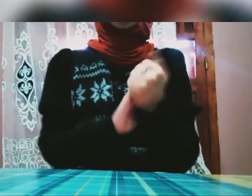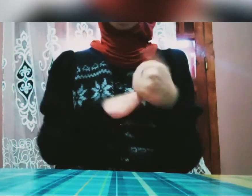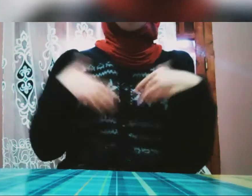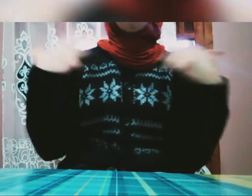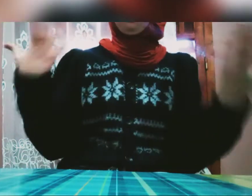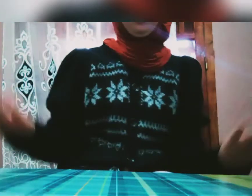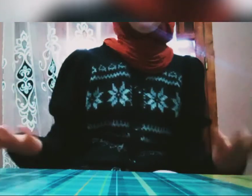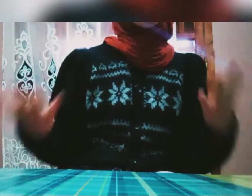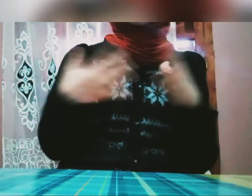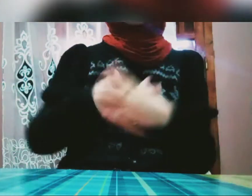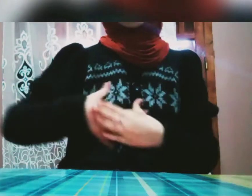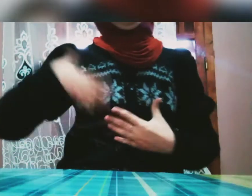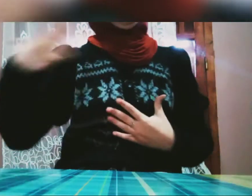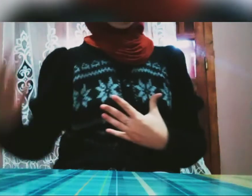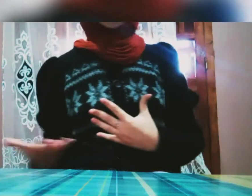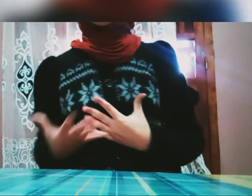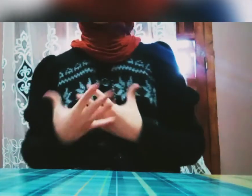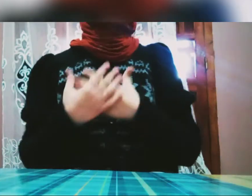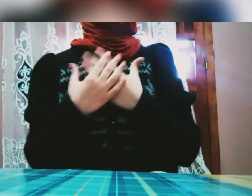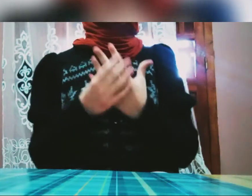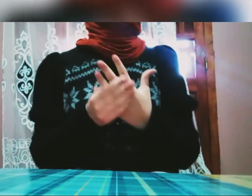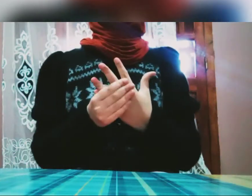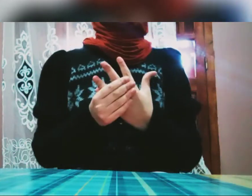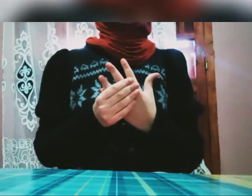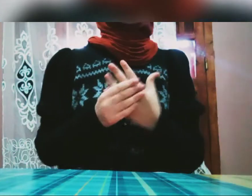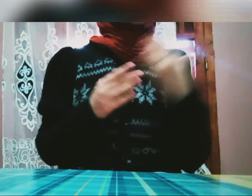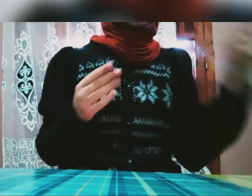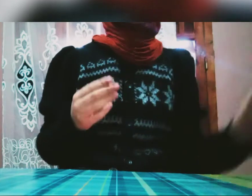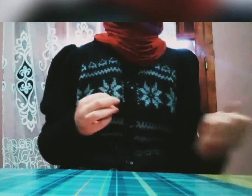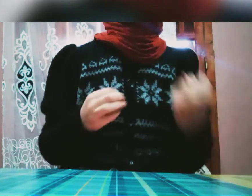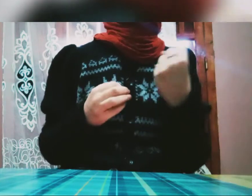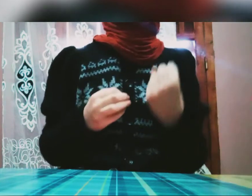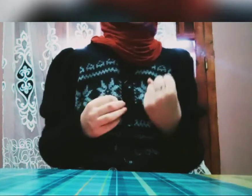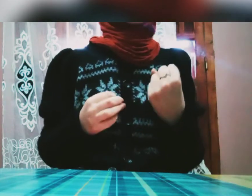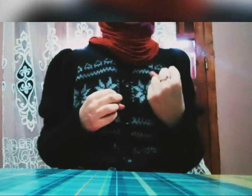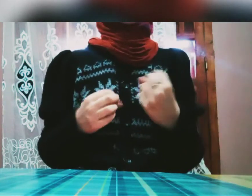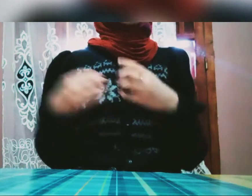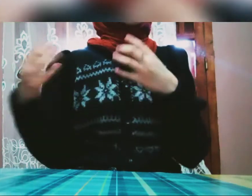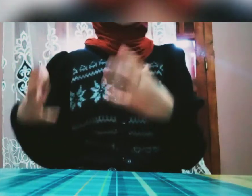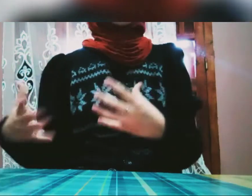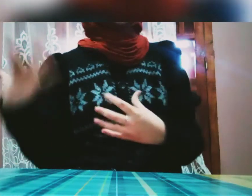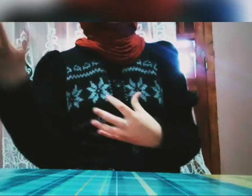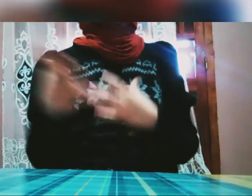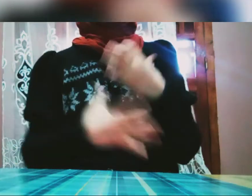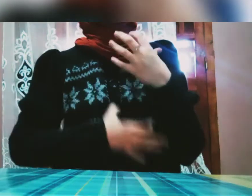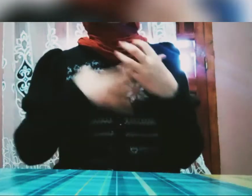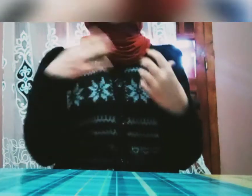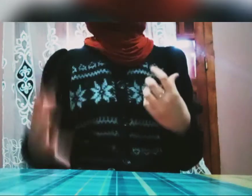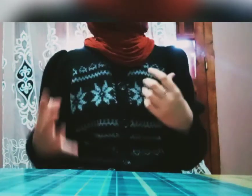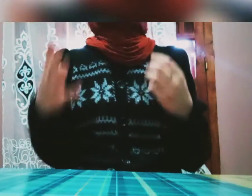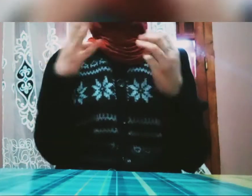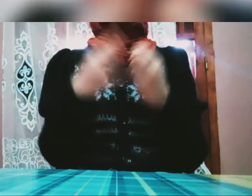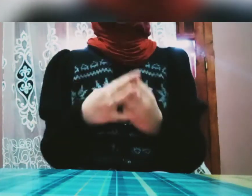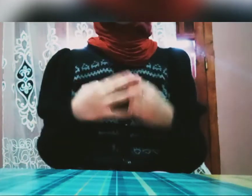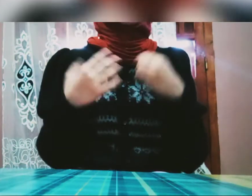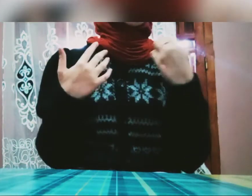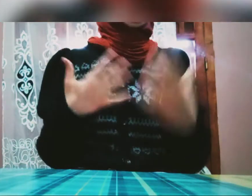يوم الراحة، نقرأ فيه كتاب، كتاب تاني يحكي على تنظيم الوقت، إدارة الوقت، ولا يحكي على